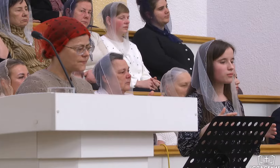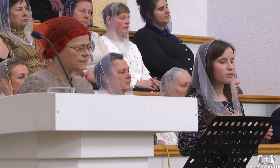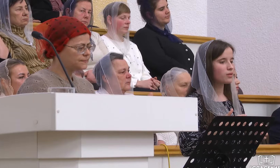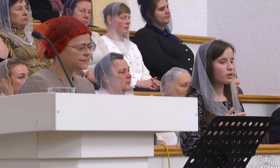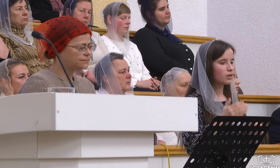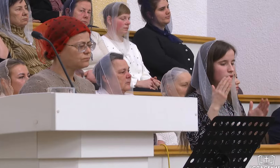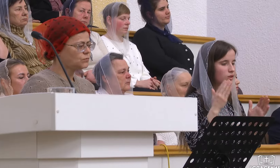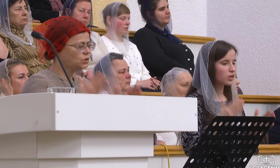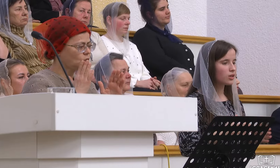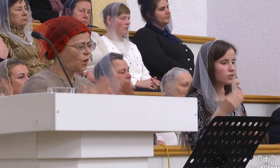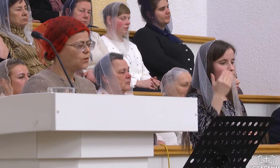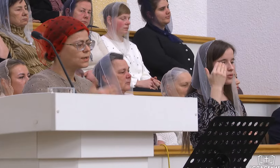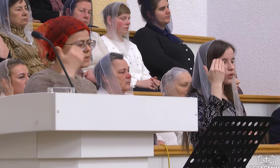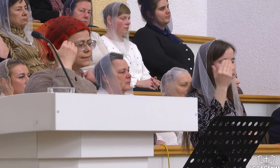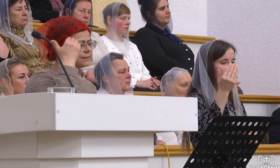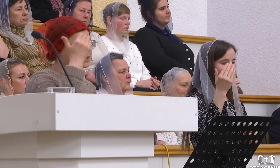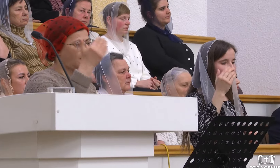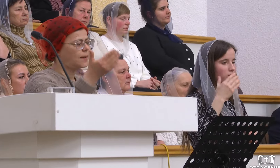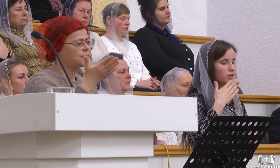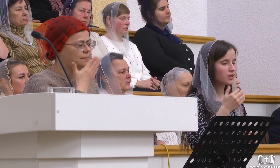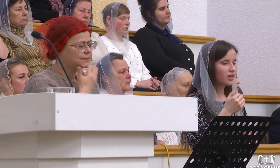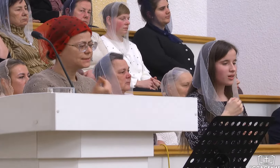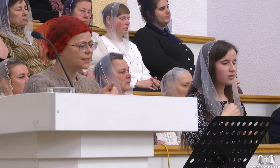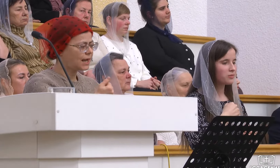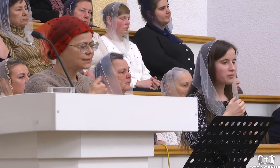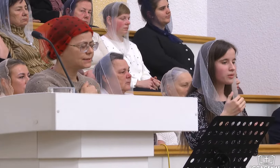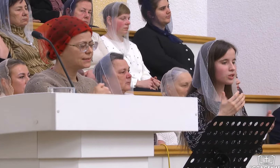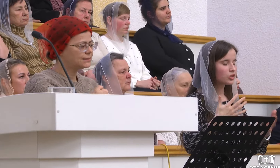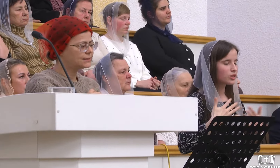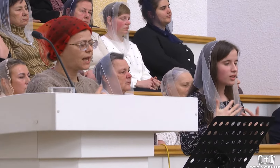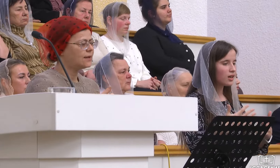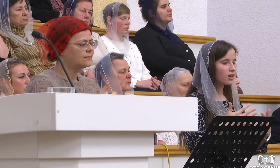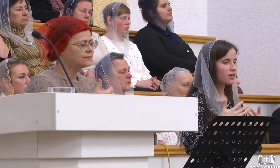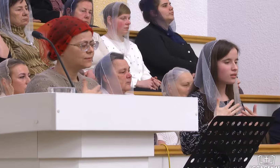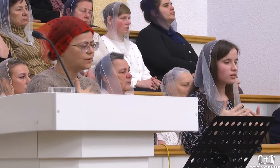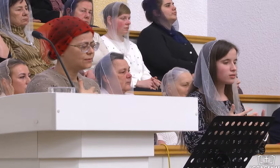лишь твоею милостью дышу.